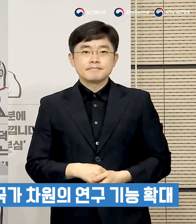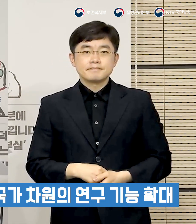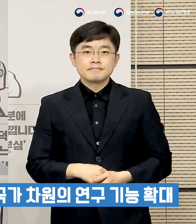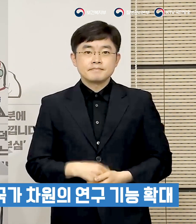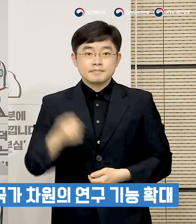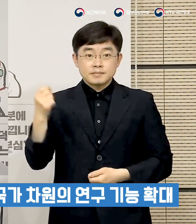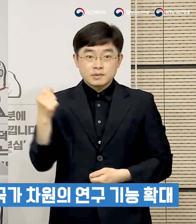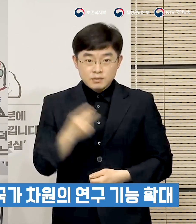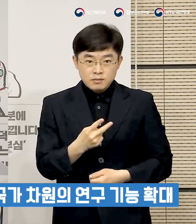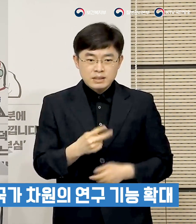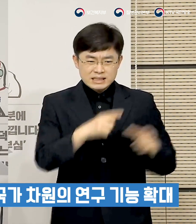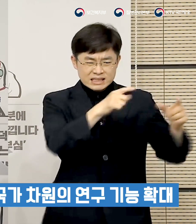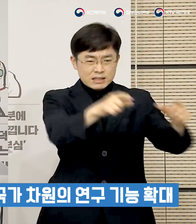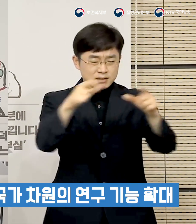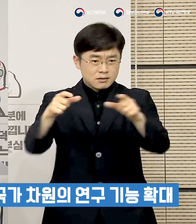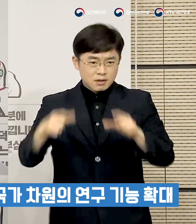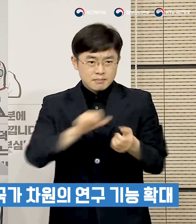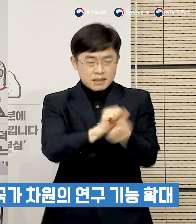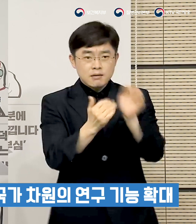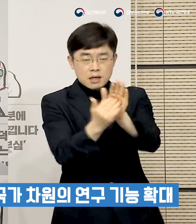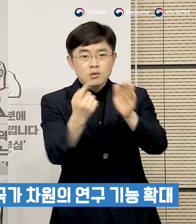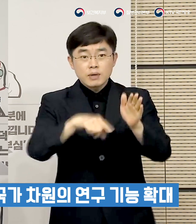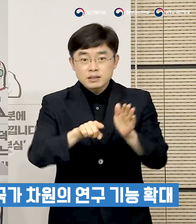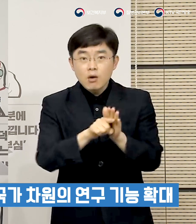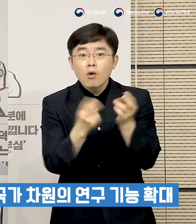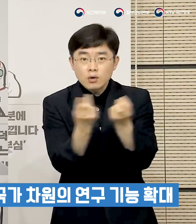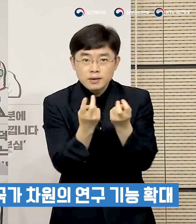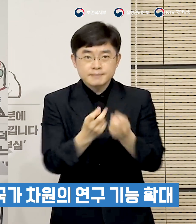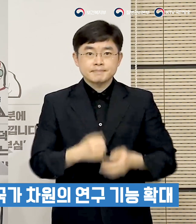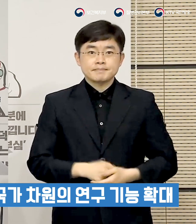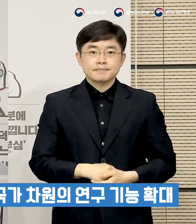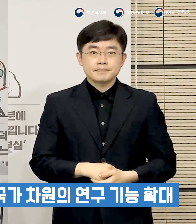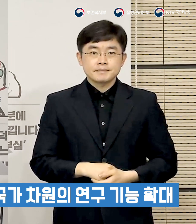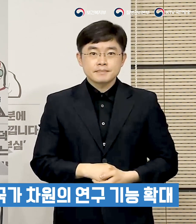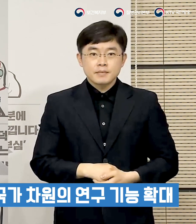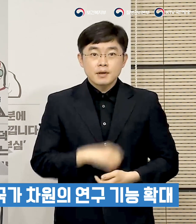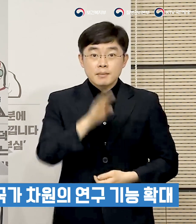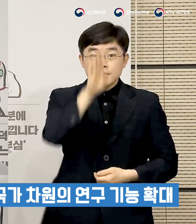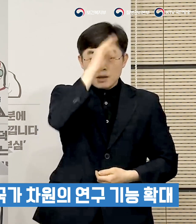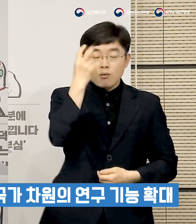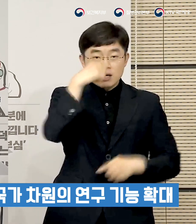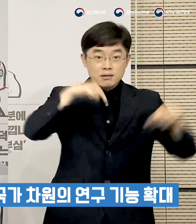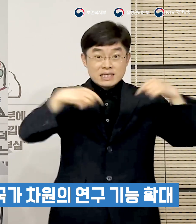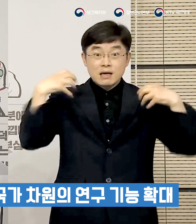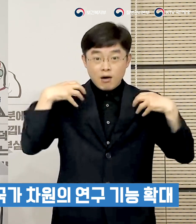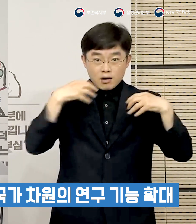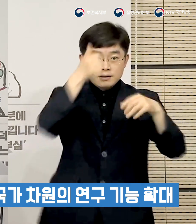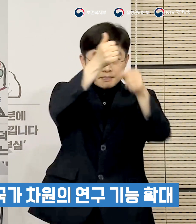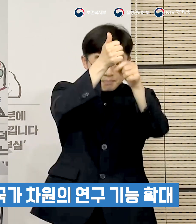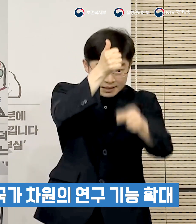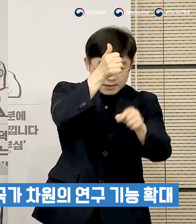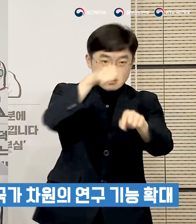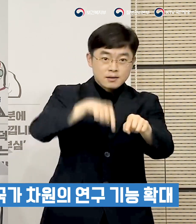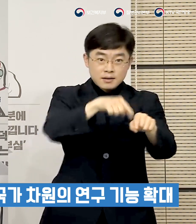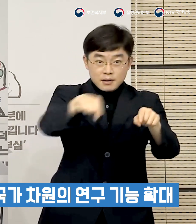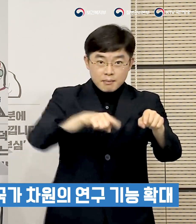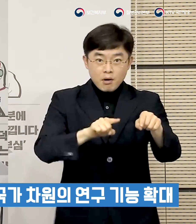또한 지역사회 방역 능력 강화를 위해 신설되는 질병관리청 소속으로